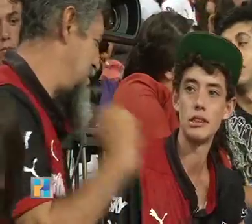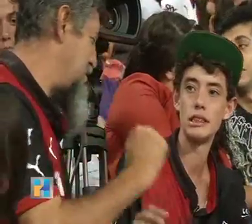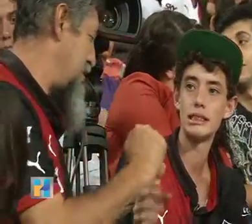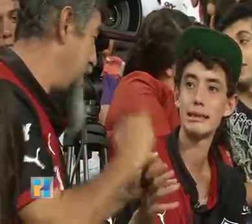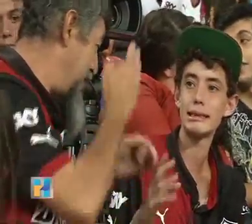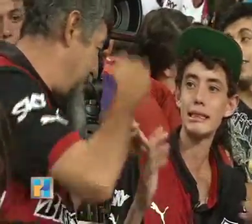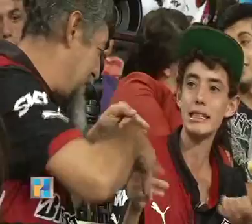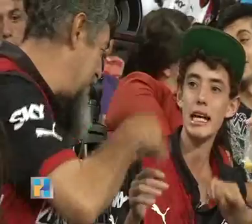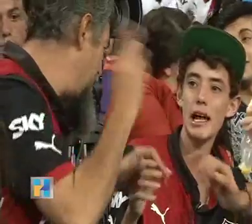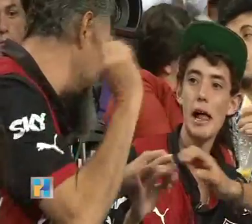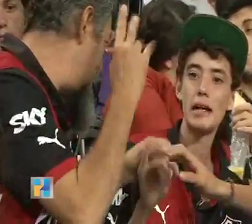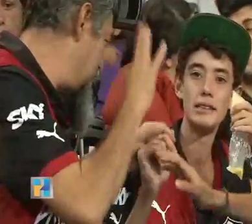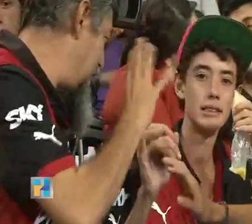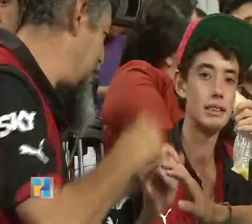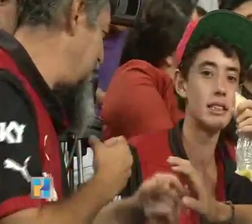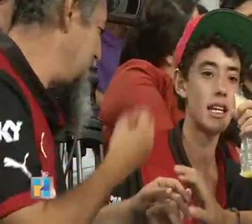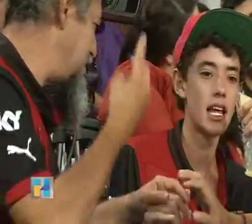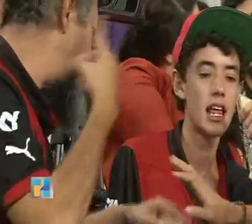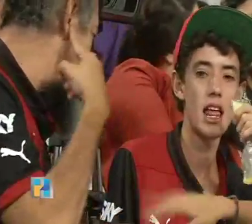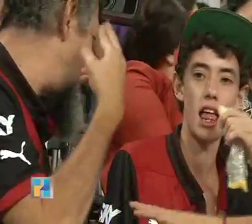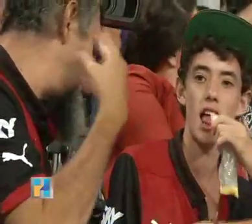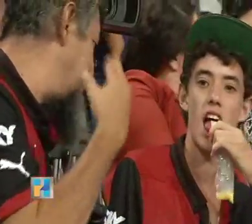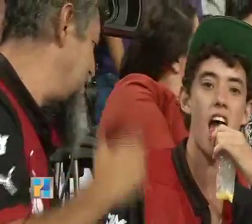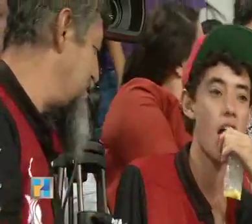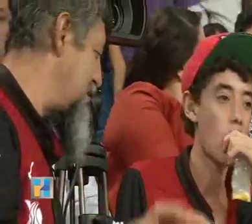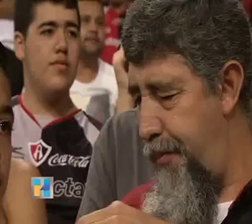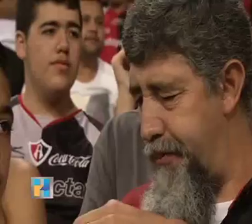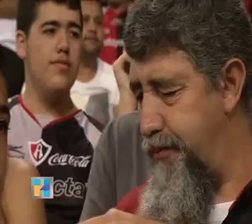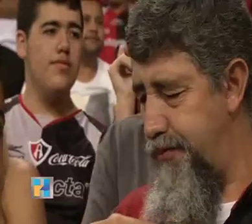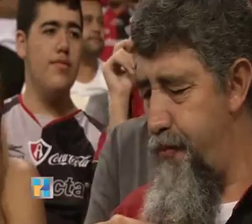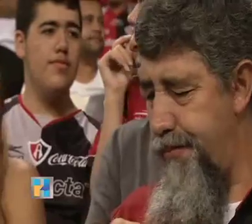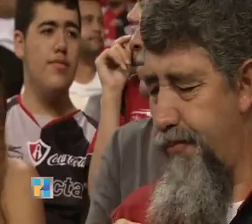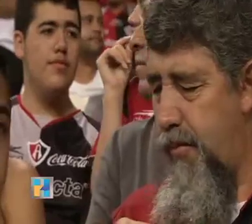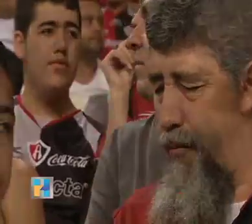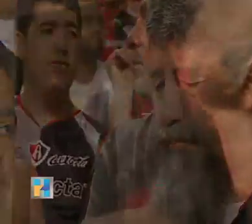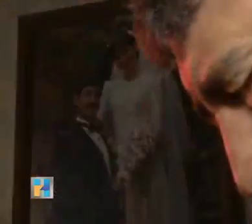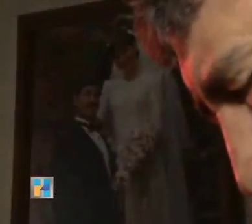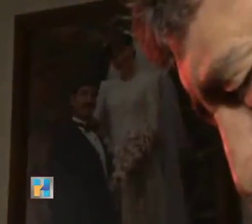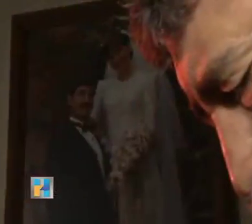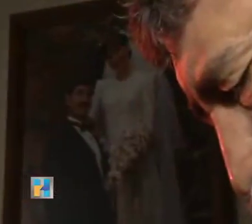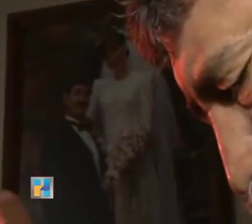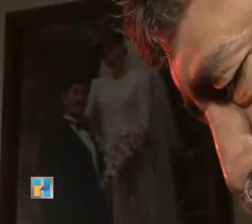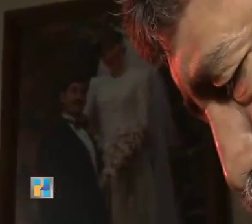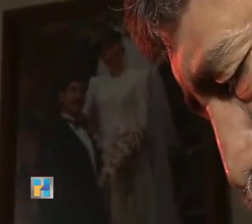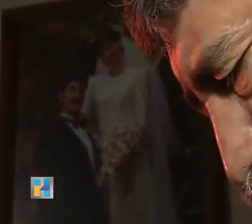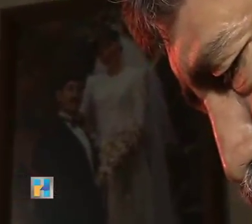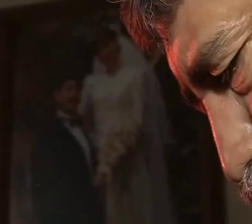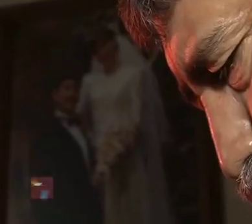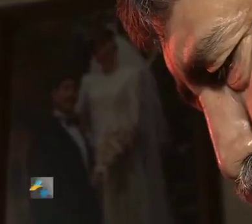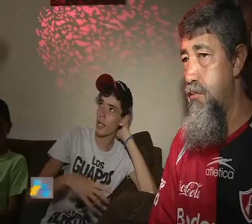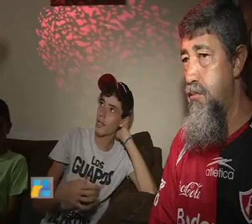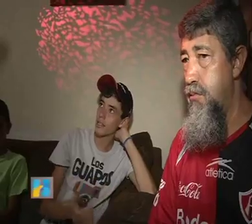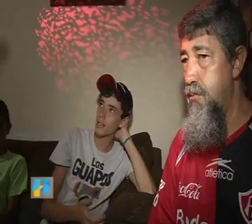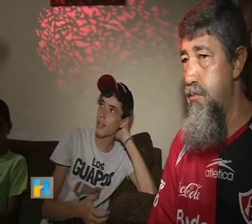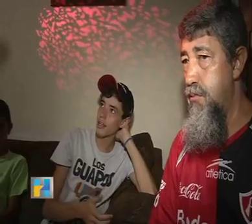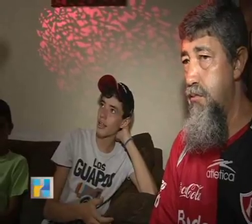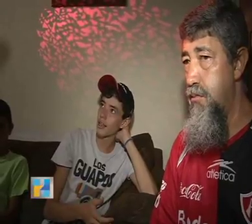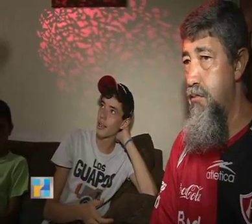que hace perder la vista y el oído. Tampoco habla. Es casado y tiene 3 hijos, 2 que aún viven en